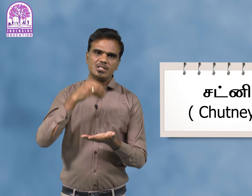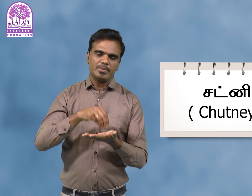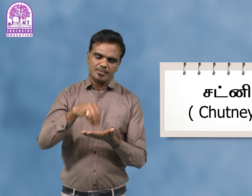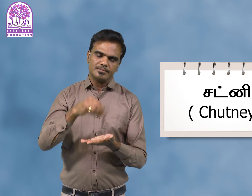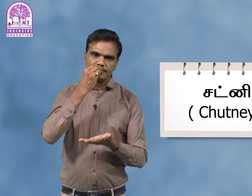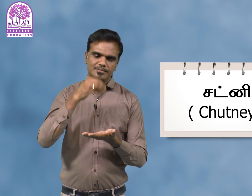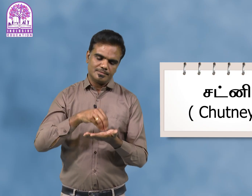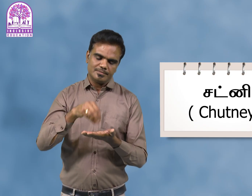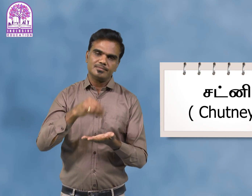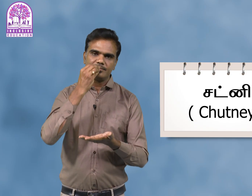சாப்பிட்றேன்.